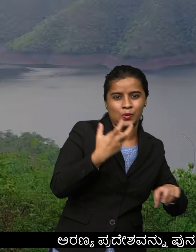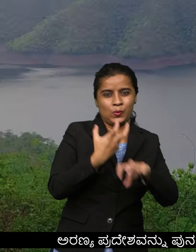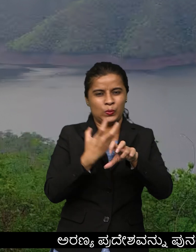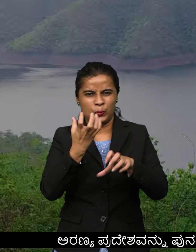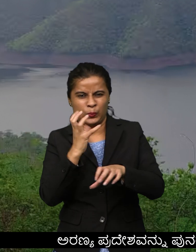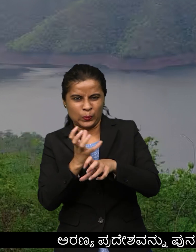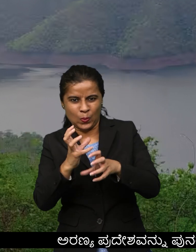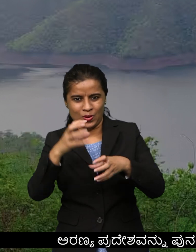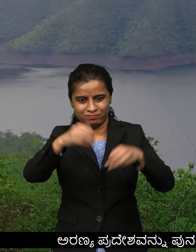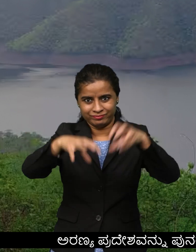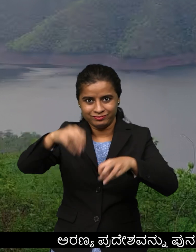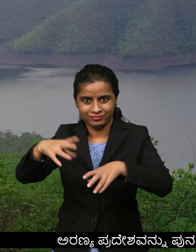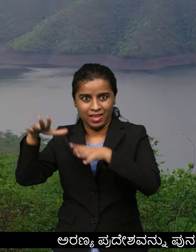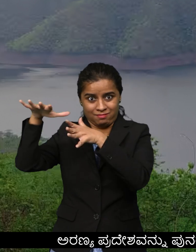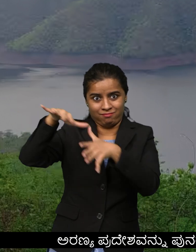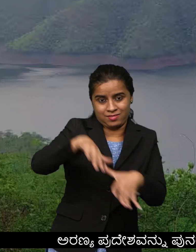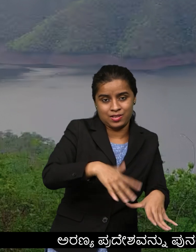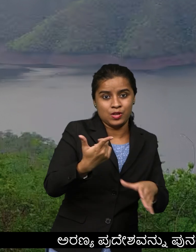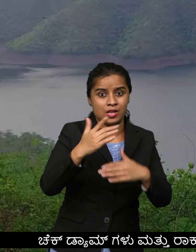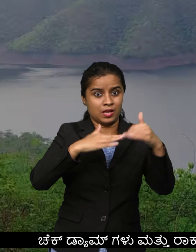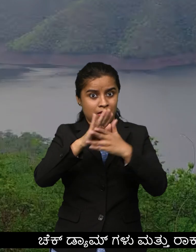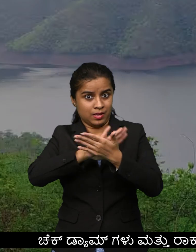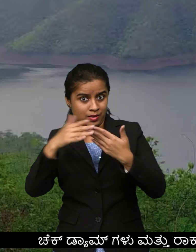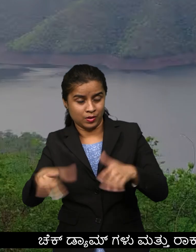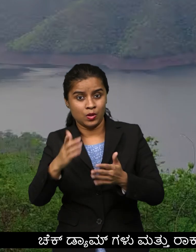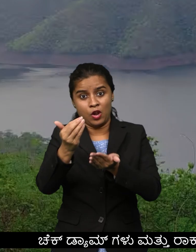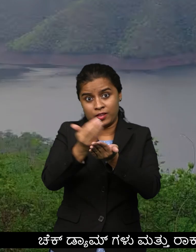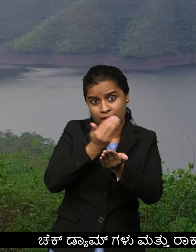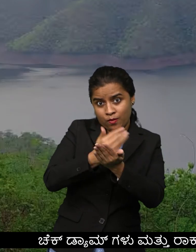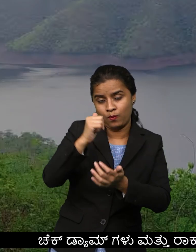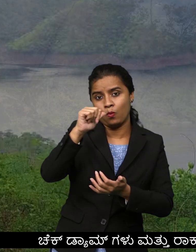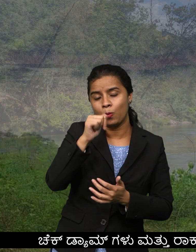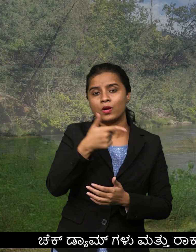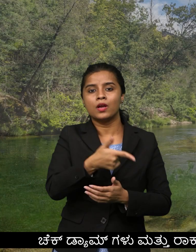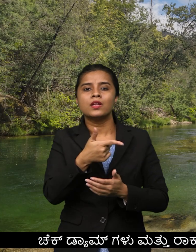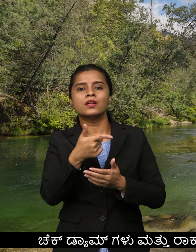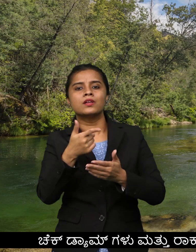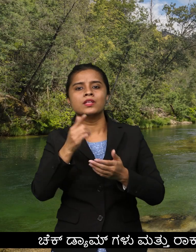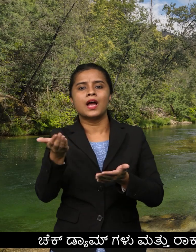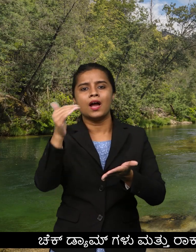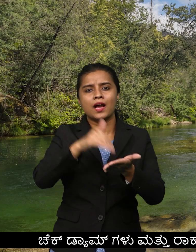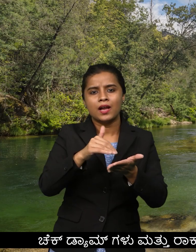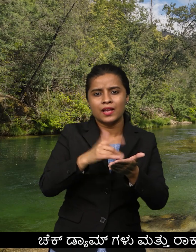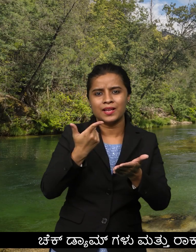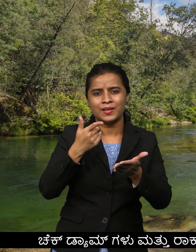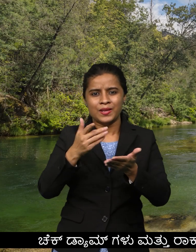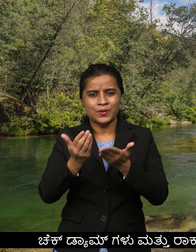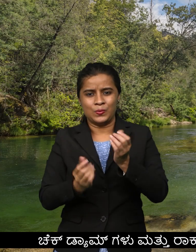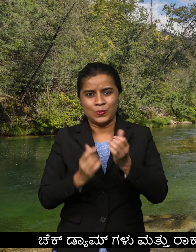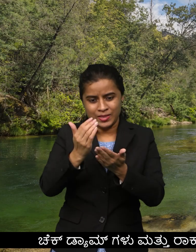ಪುನರ್ಜೀವನಗೊಳಿಸಲು, ನೀರನ್ನು ಸಂರಕ್ಷಿಸಲು ಚೆಕ್ ಡ್ಯಾಂಗಳು ಮತ್ತು ರಾಕ್ ಫೀಲ್ ಅಣೆಕಟ್ಟುಗಳನ್ನು